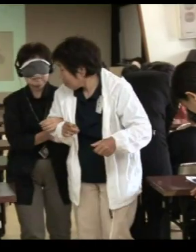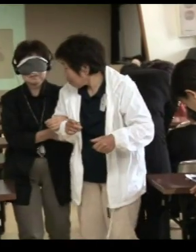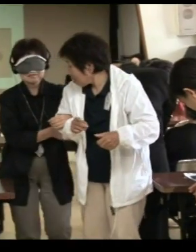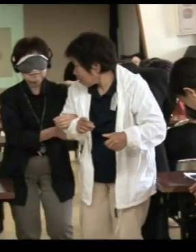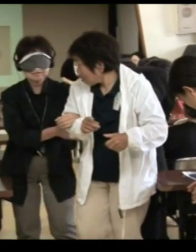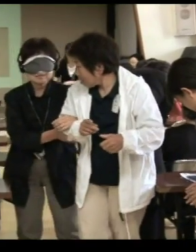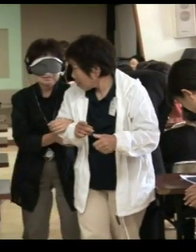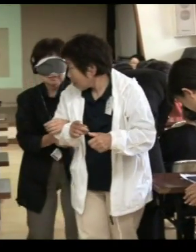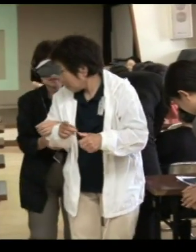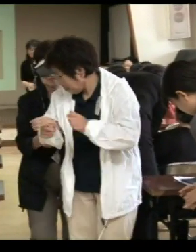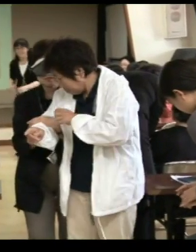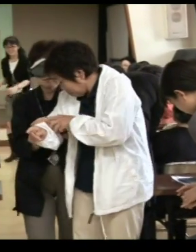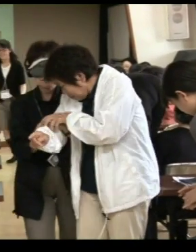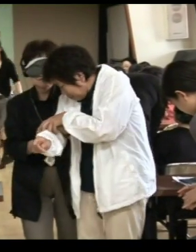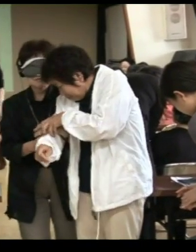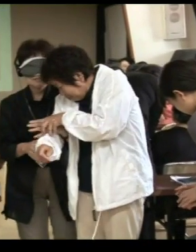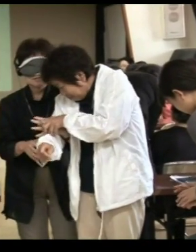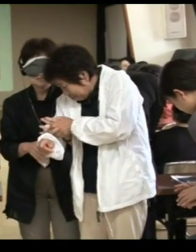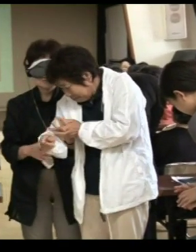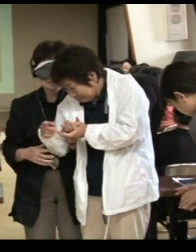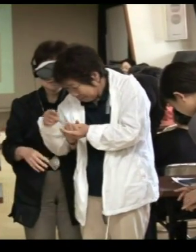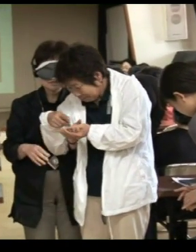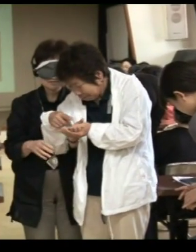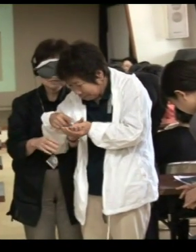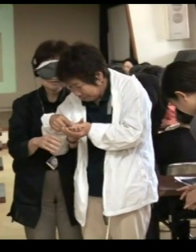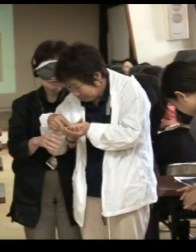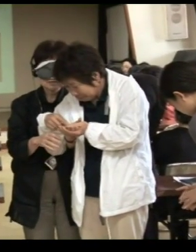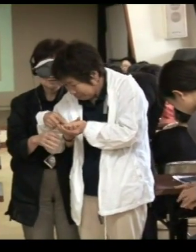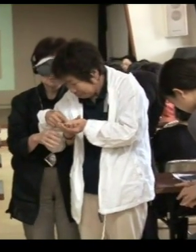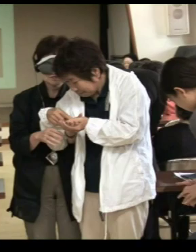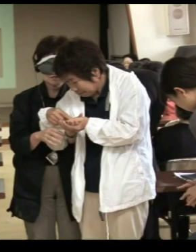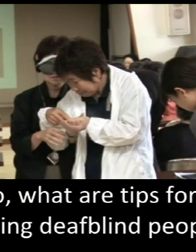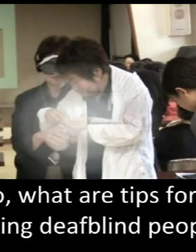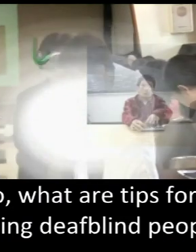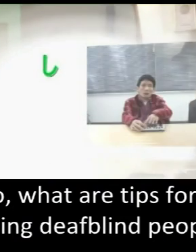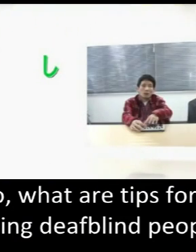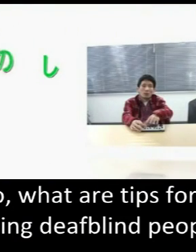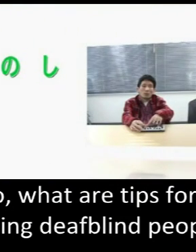動介助の方法を受講者に指導しています。